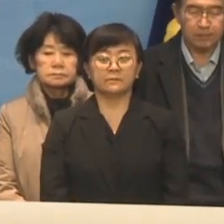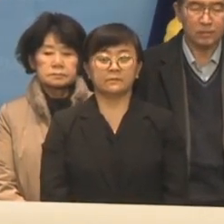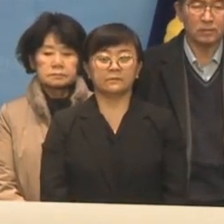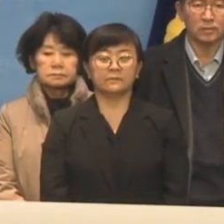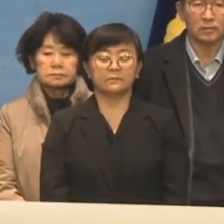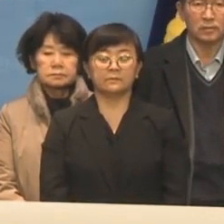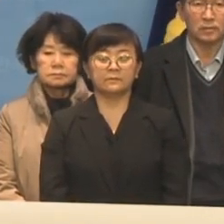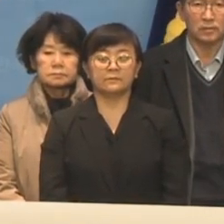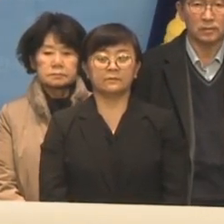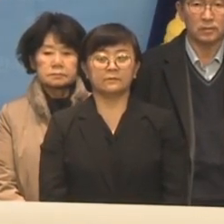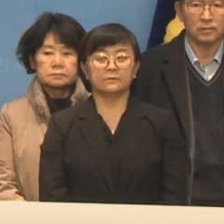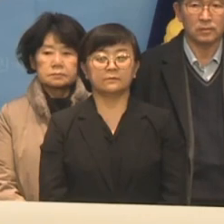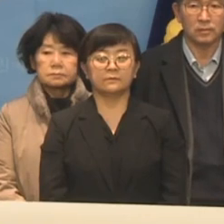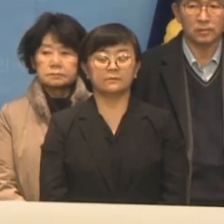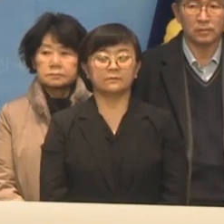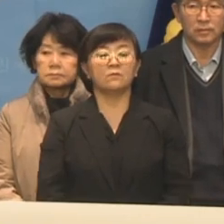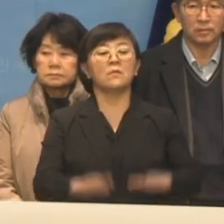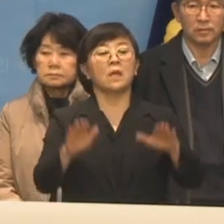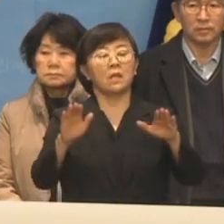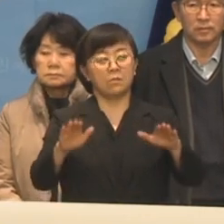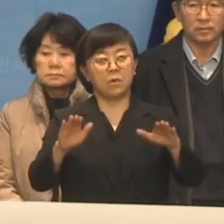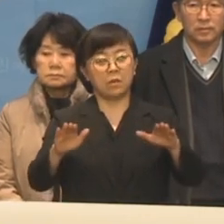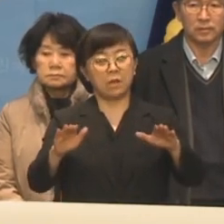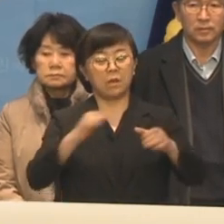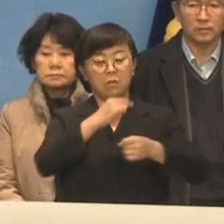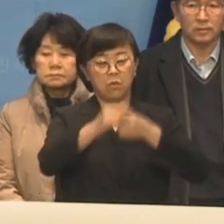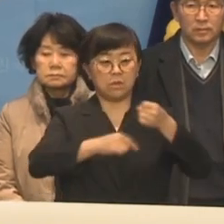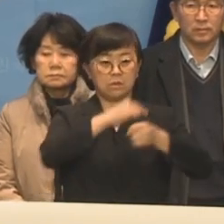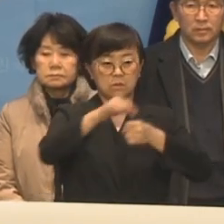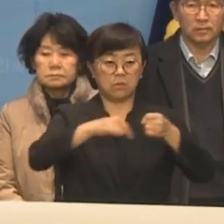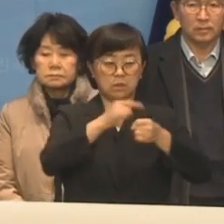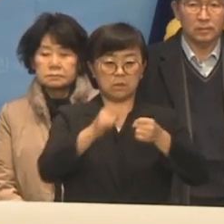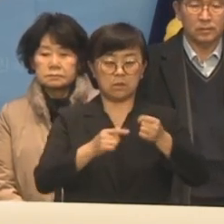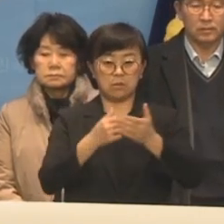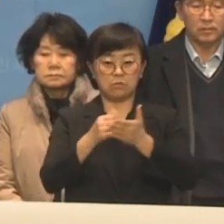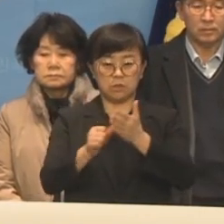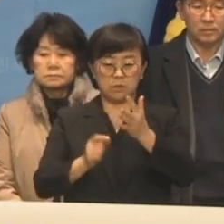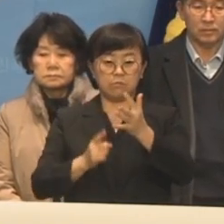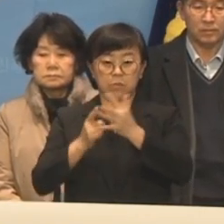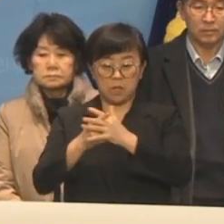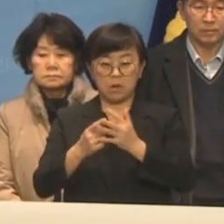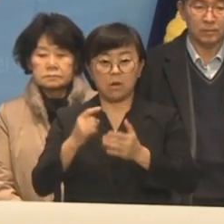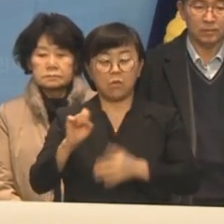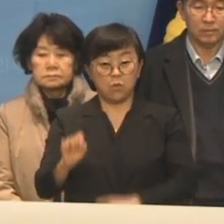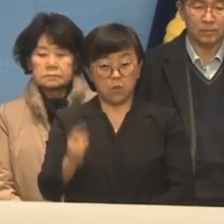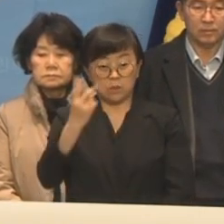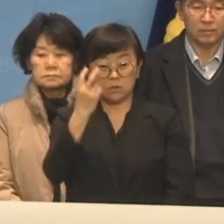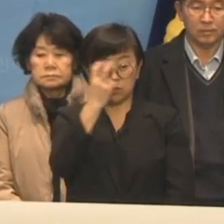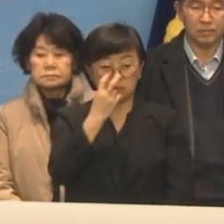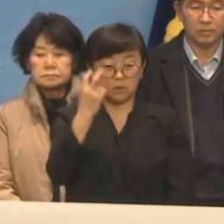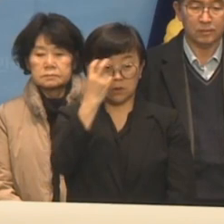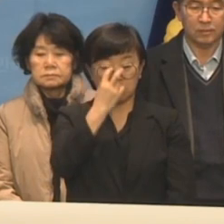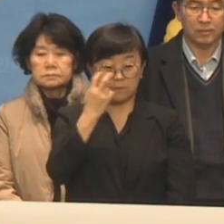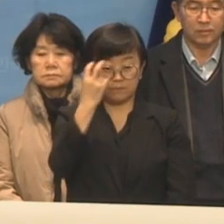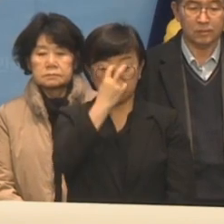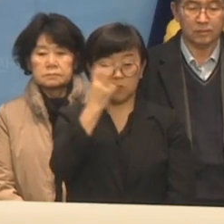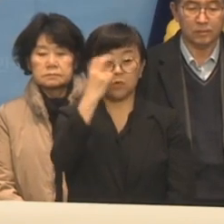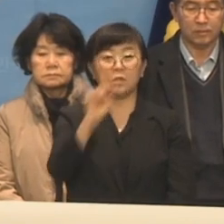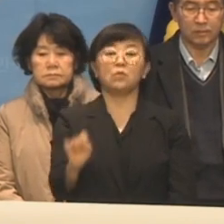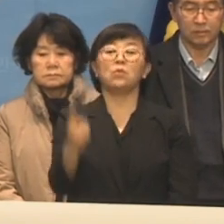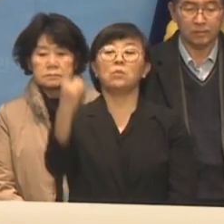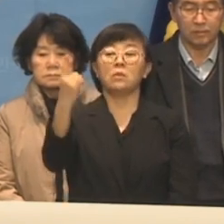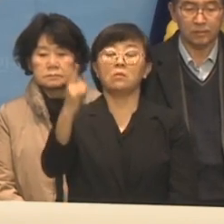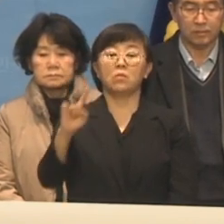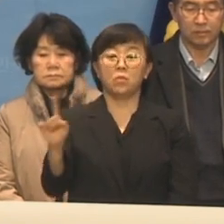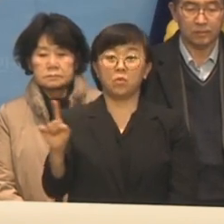네, 이번에 이제 월성원전 삼중수소 누출 원인을 조사를 했습니다. 이게 조사하게 된